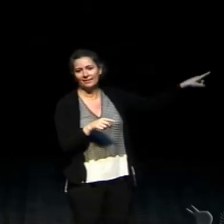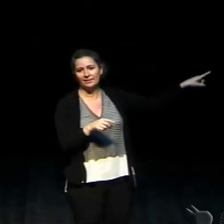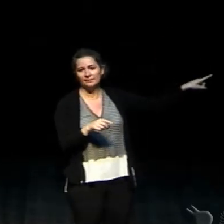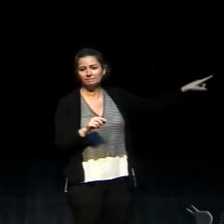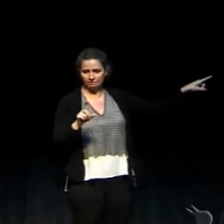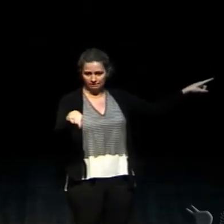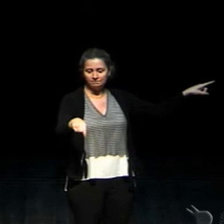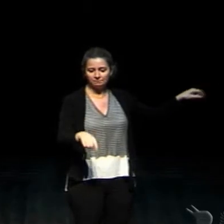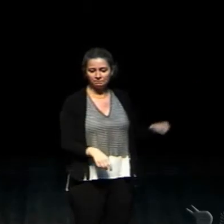texto, deste tema.